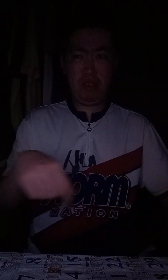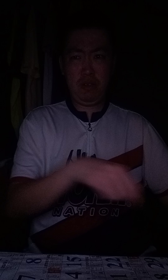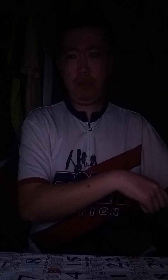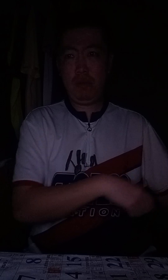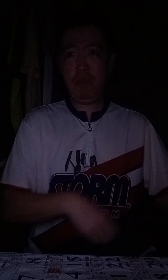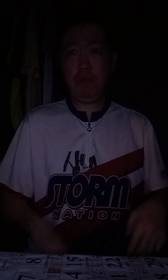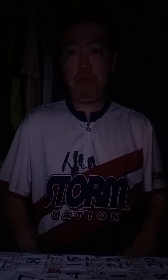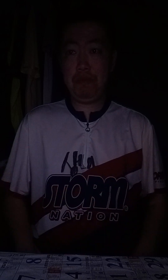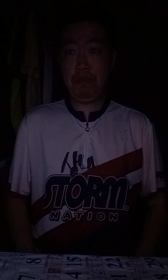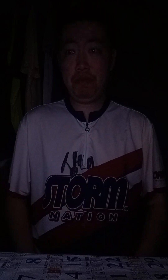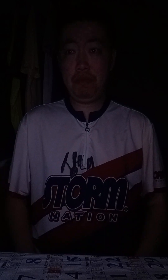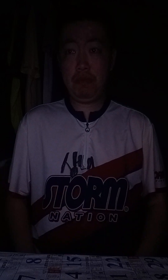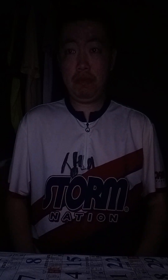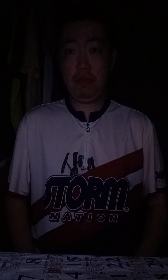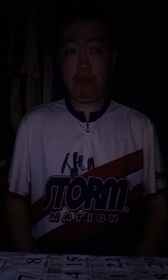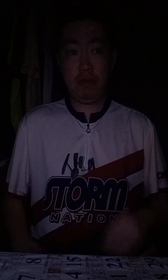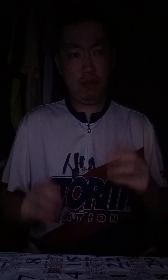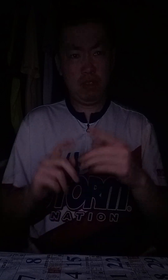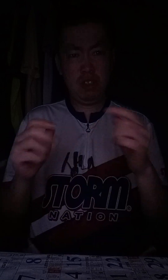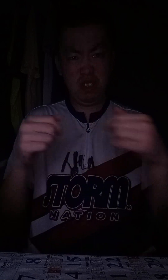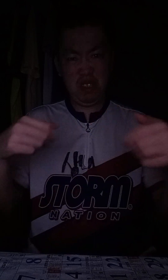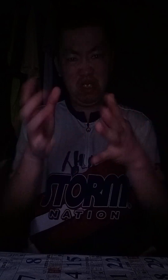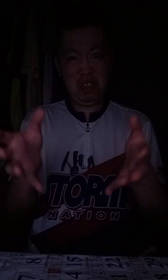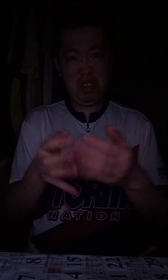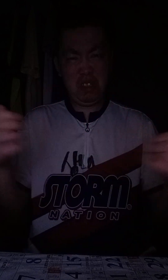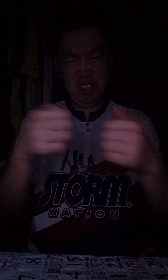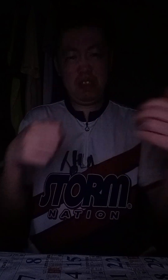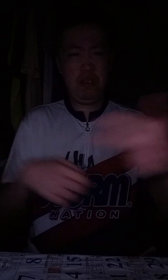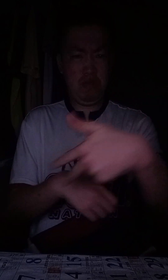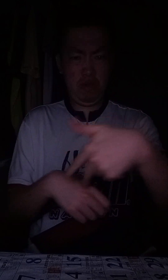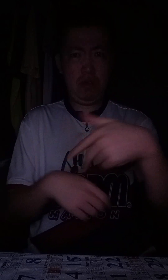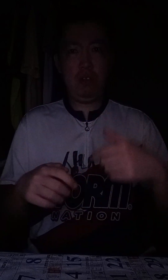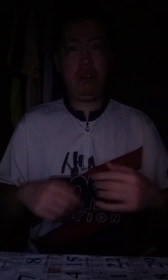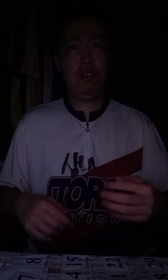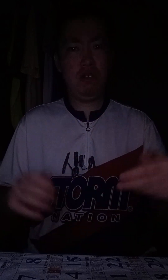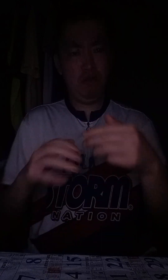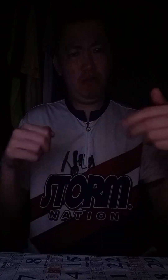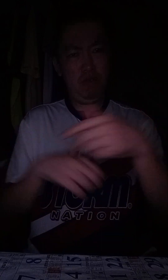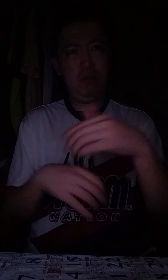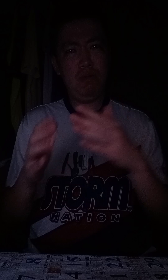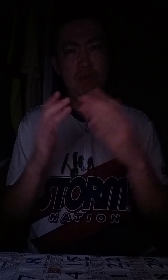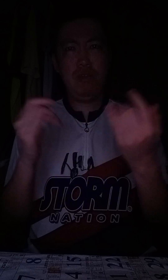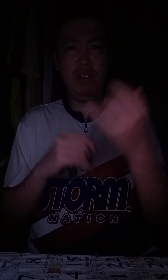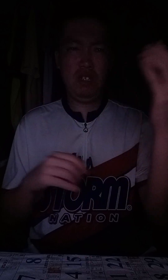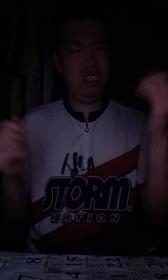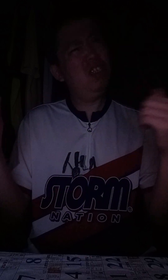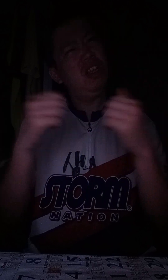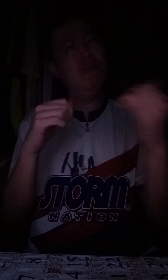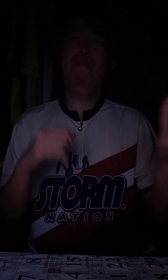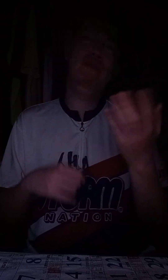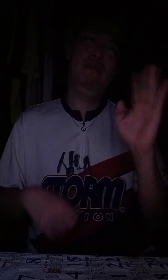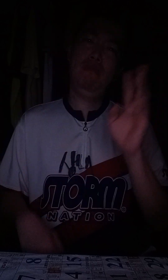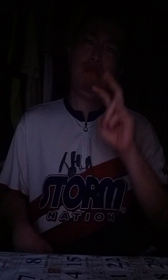내려옵니다. 여기에 부산 아파트로 돌진한 마을버스까지 마을버스 사고는 끊이지 않고 있습니다. 이유는